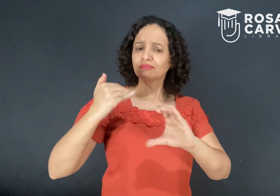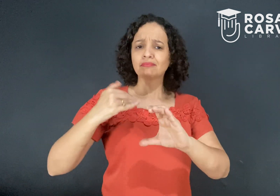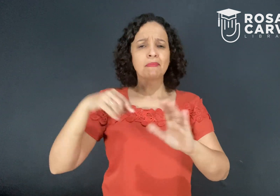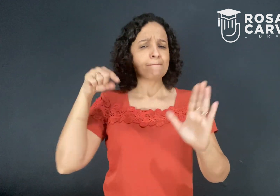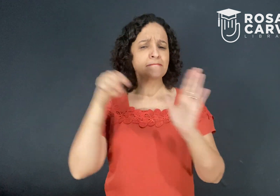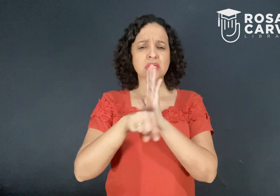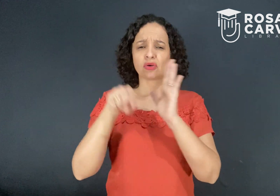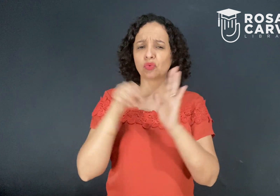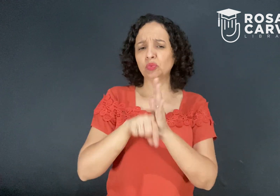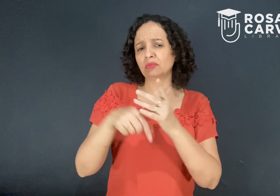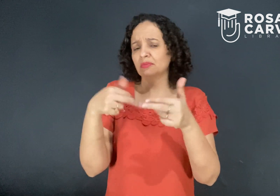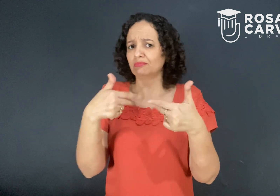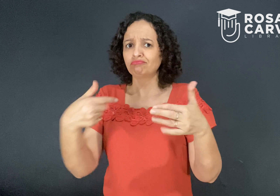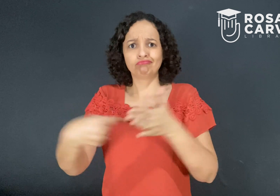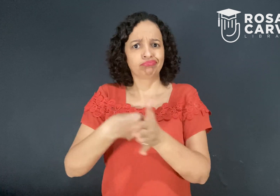dúvidas, perguntas, ok?